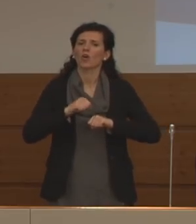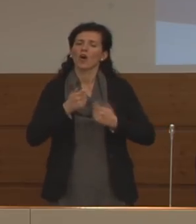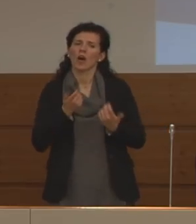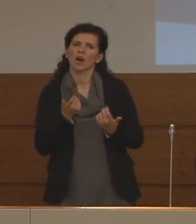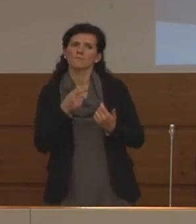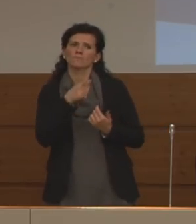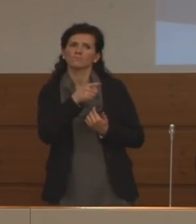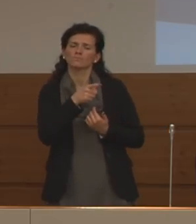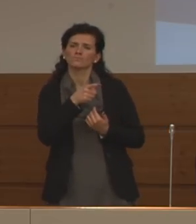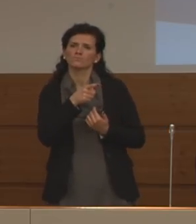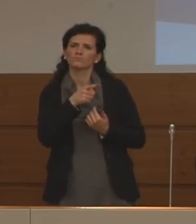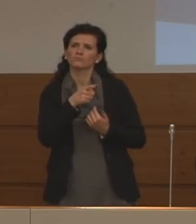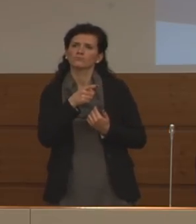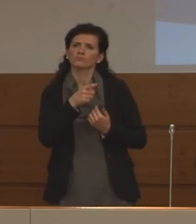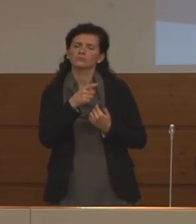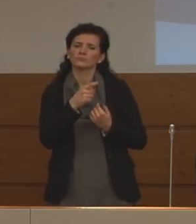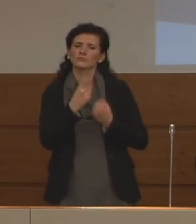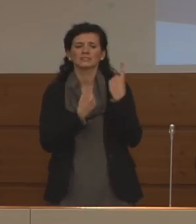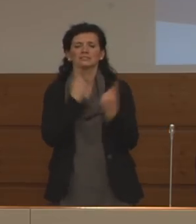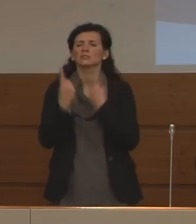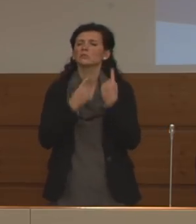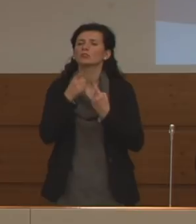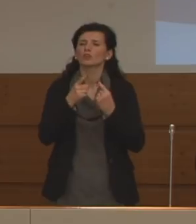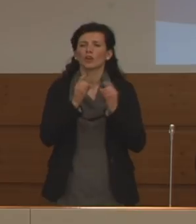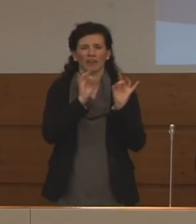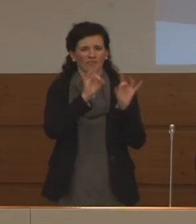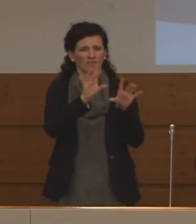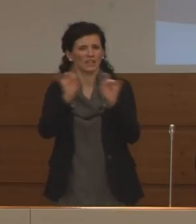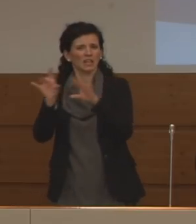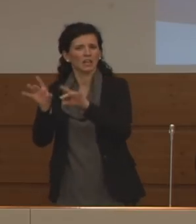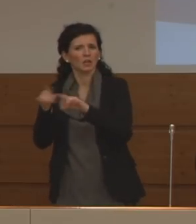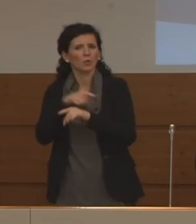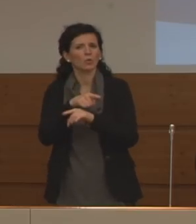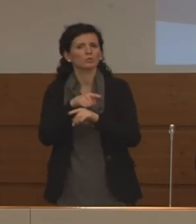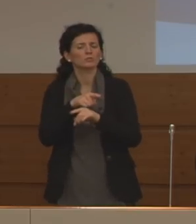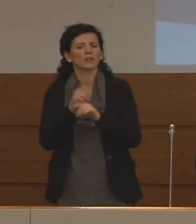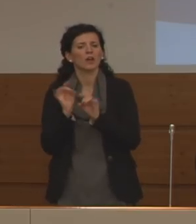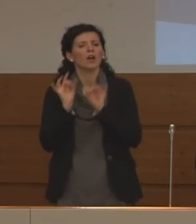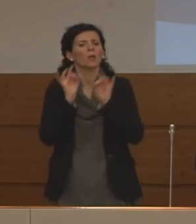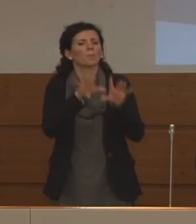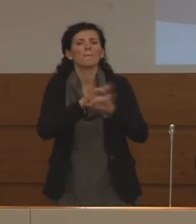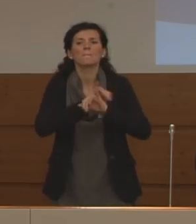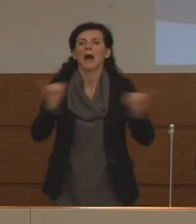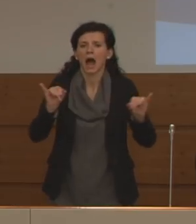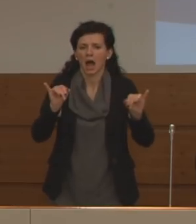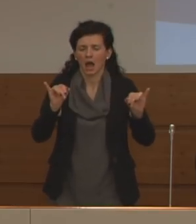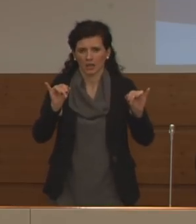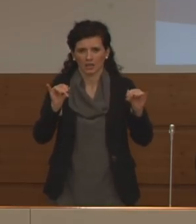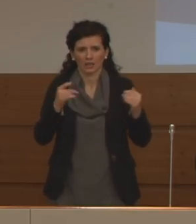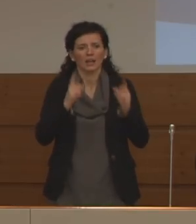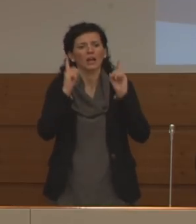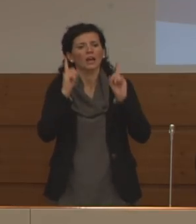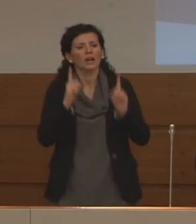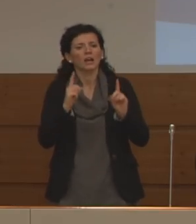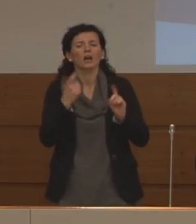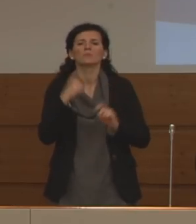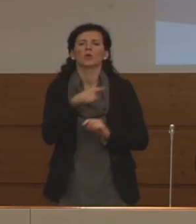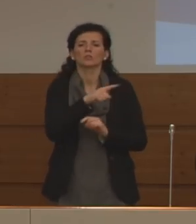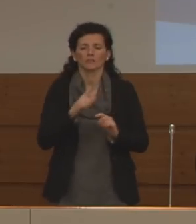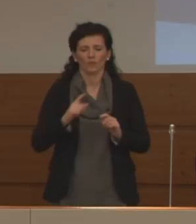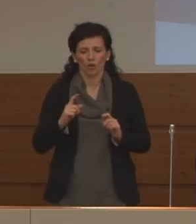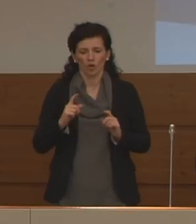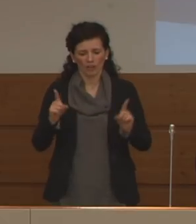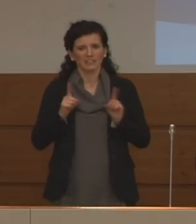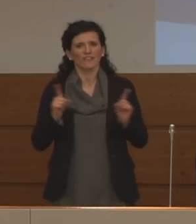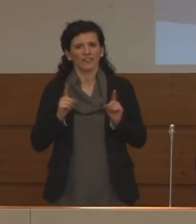andare incontro anche perché i nostri meccanismi di risposta immunitaria non sono così efficienti